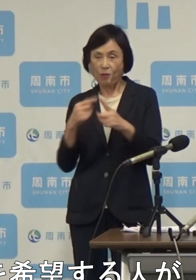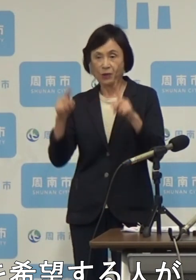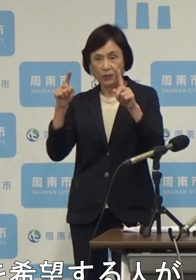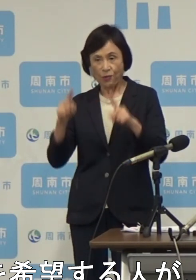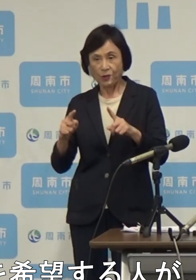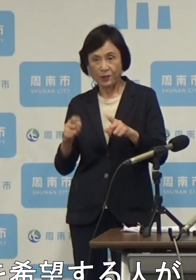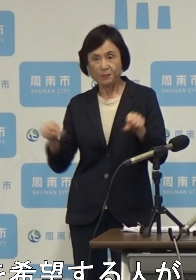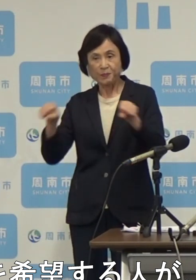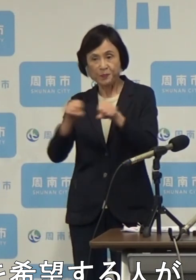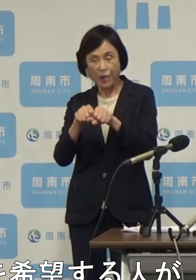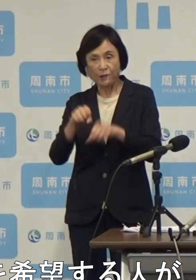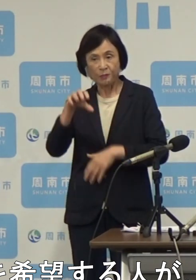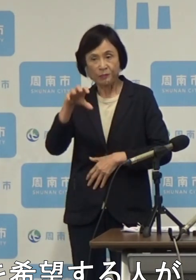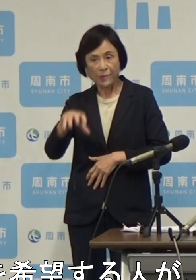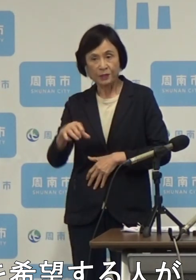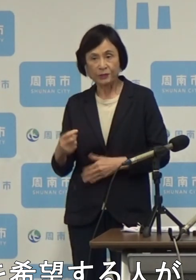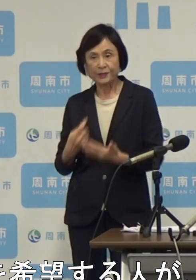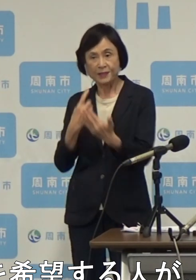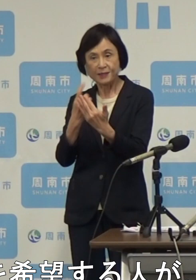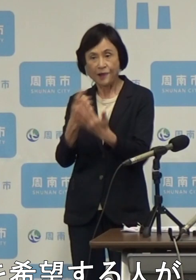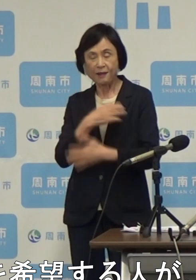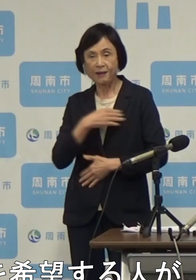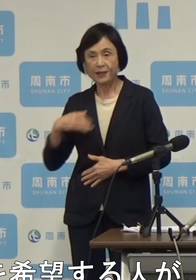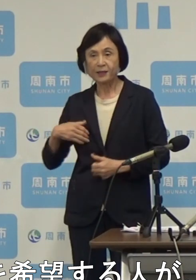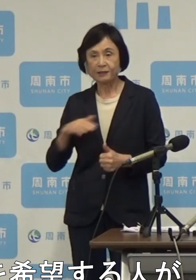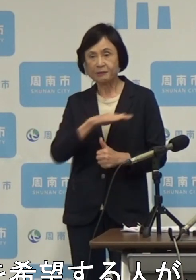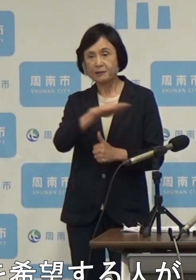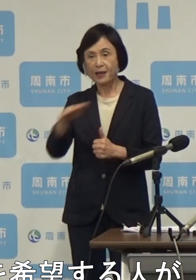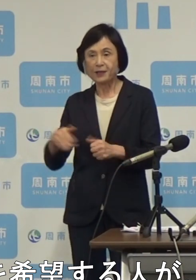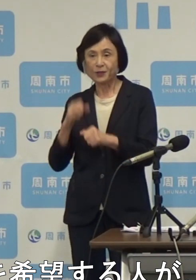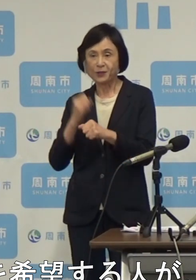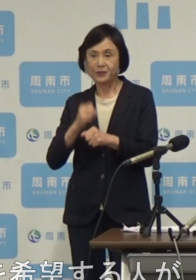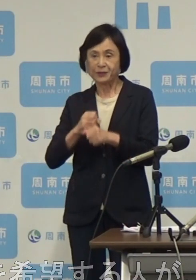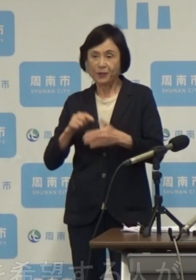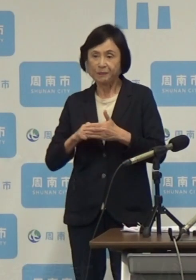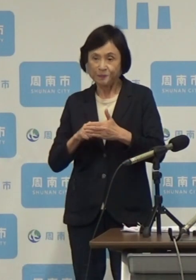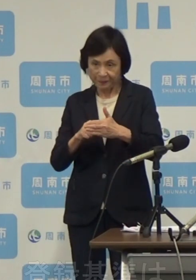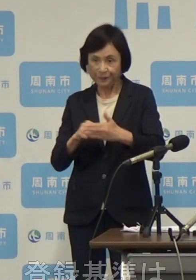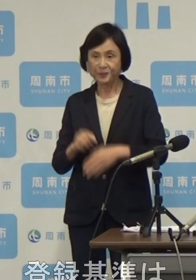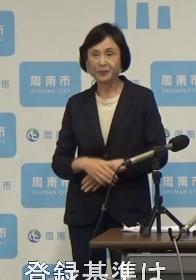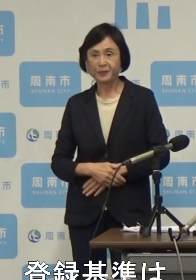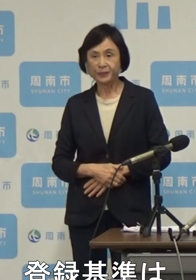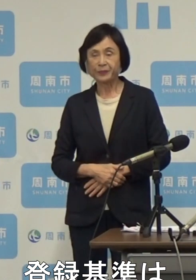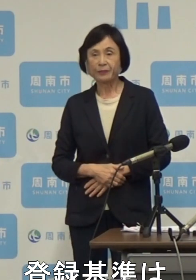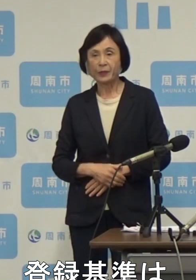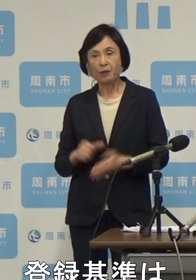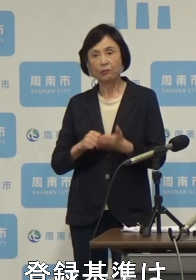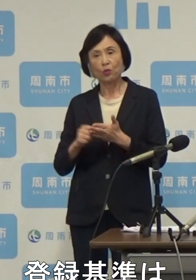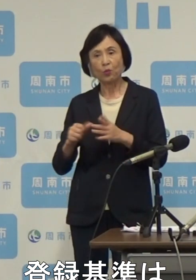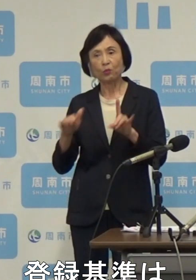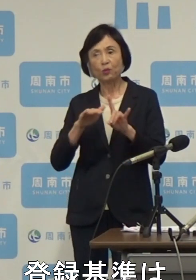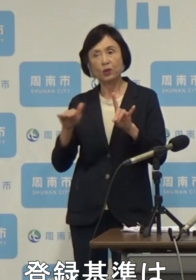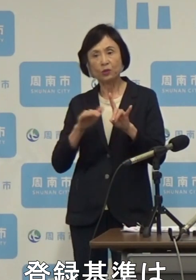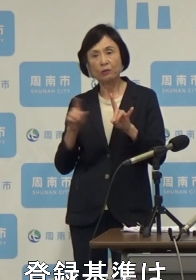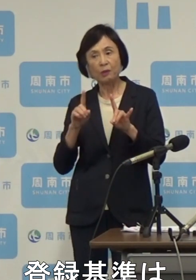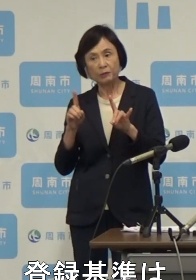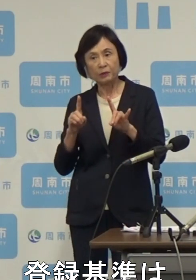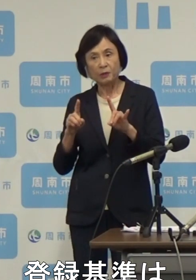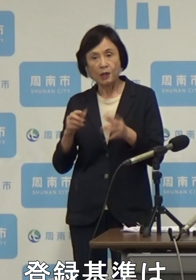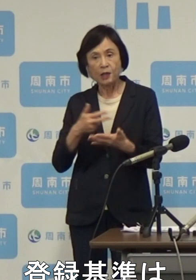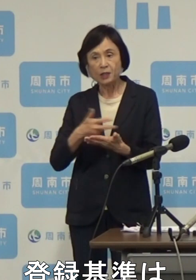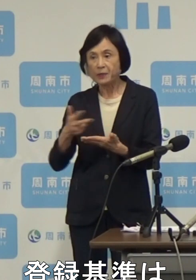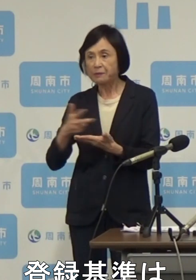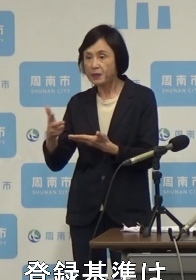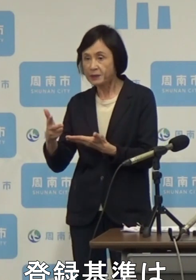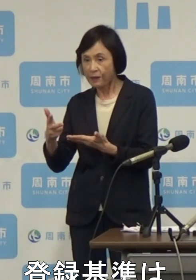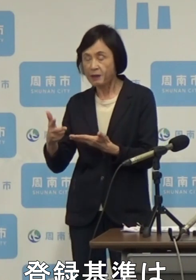の出会いの場に参加できる環境づくりに取り組むものです。登録基準はお手元に